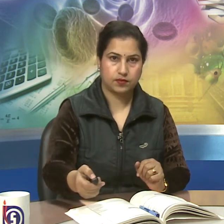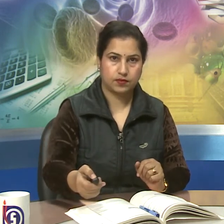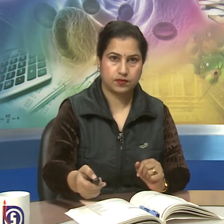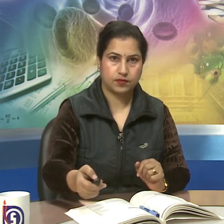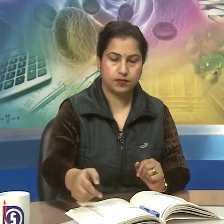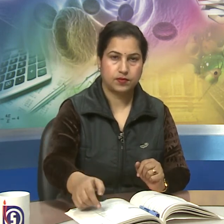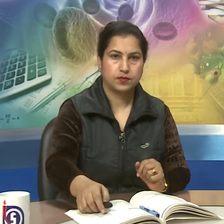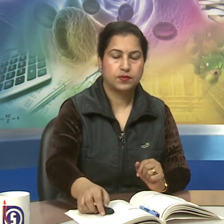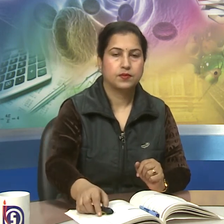झाल